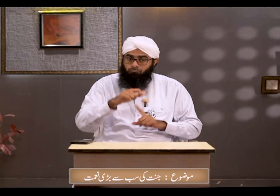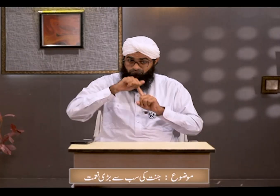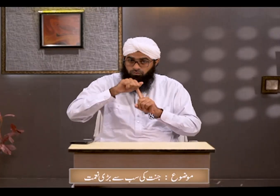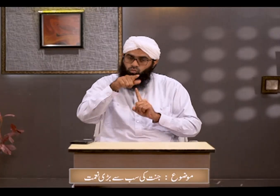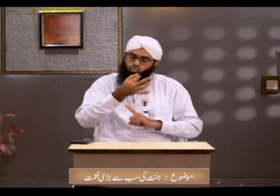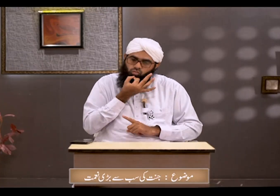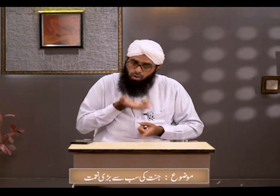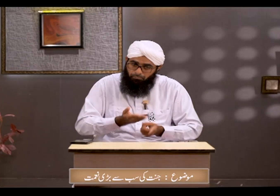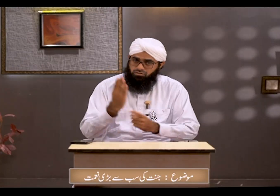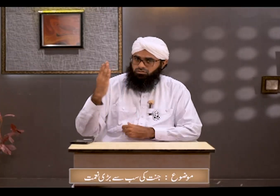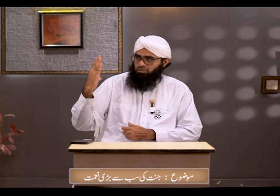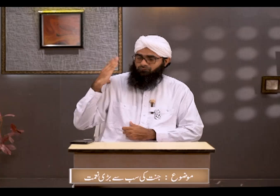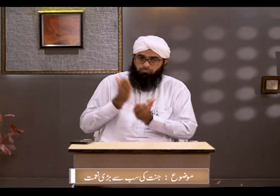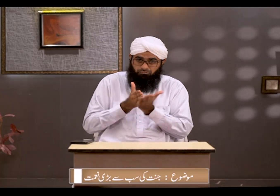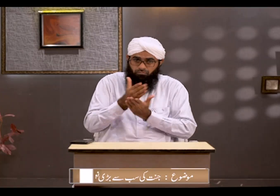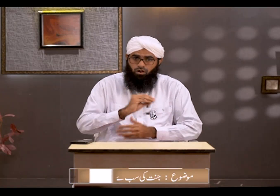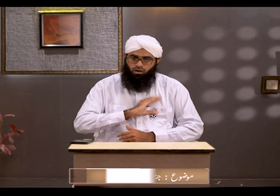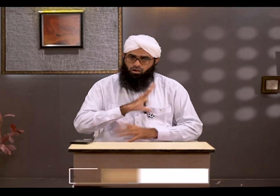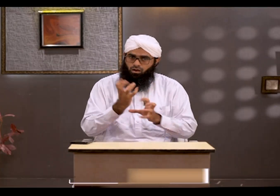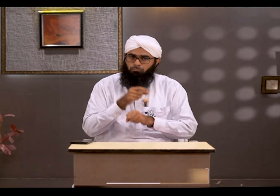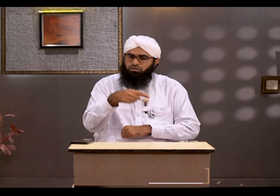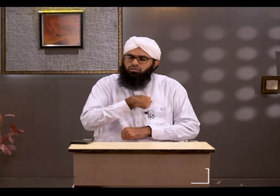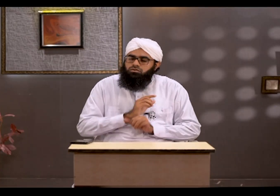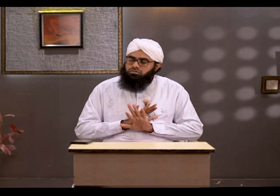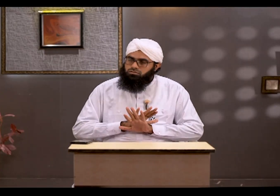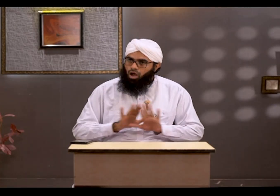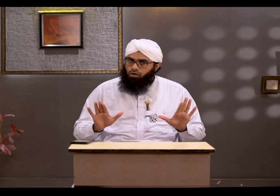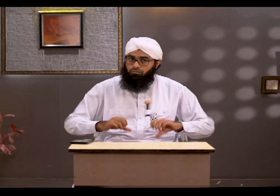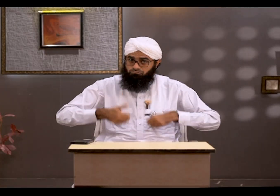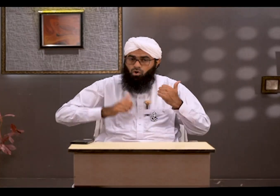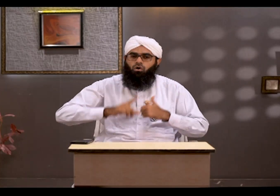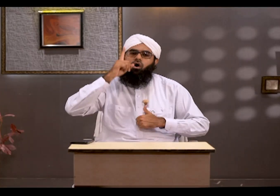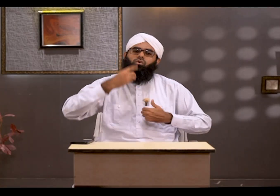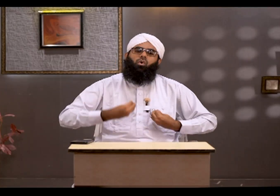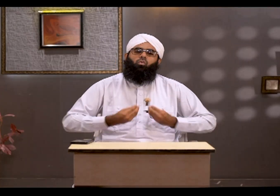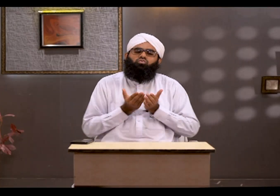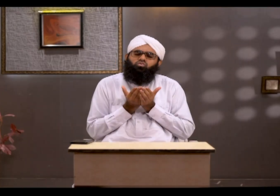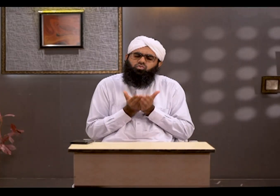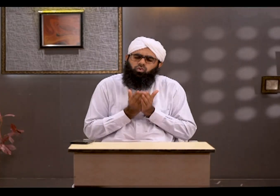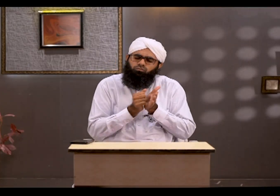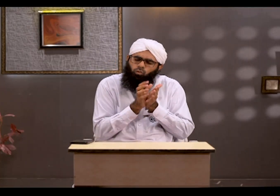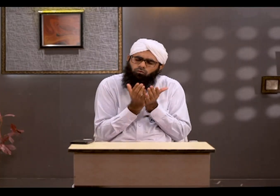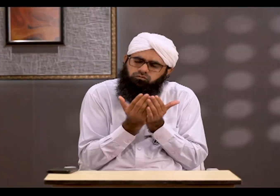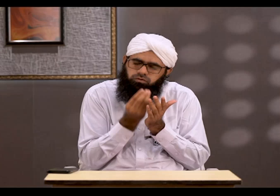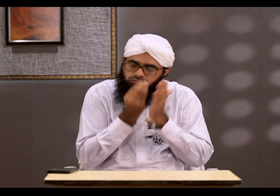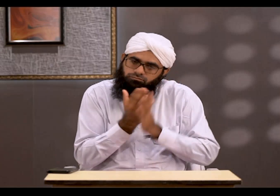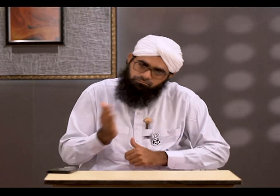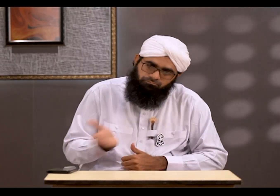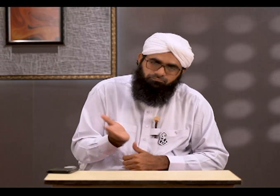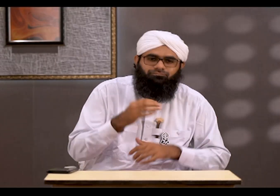پیرا ہو کر اور تمام اعمال میں اخلاص پیدا کر کے اپنے رب کریم کی بخشش اور جنت کی طرف جلدی کرو۔ جنت میں جانا ہے تو